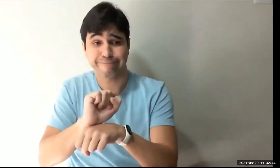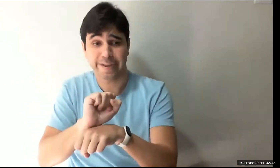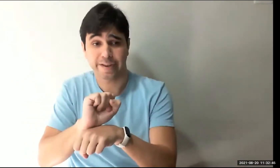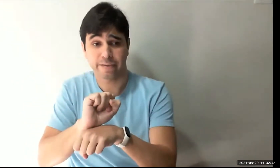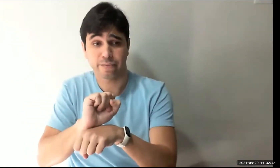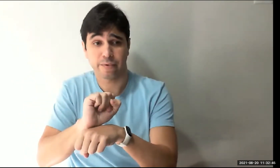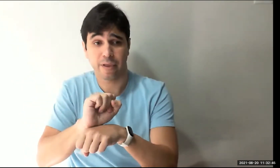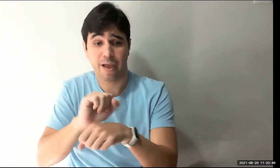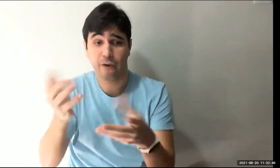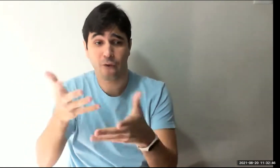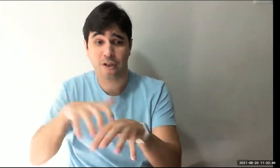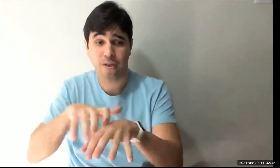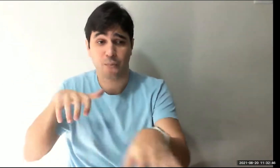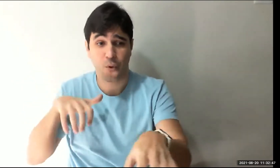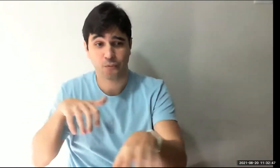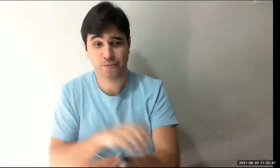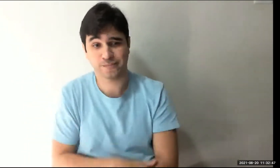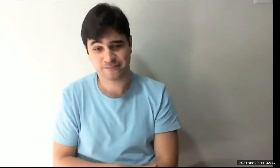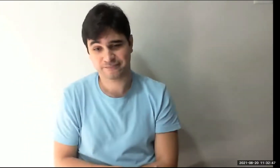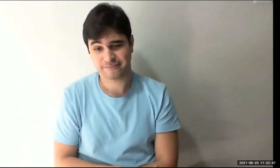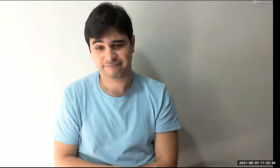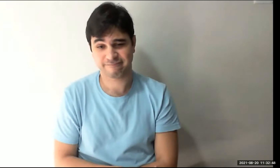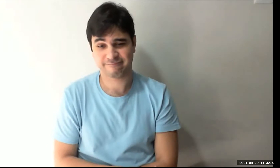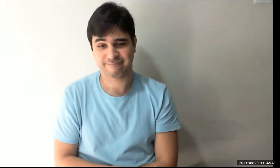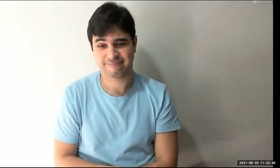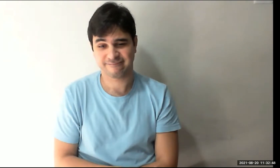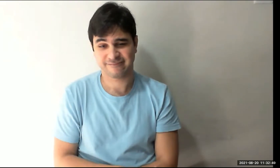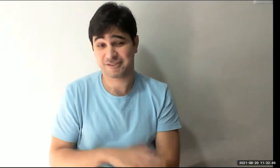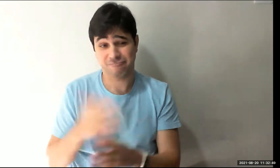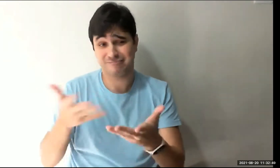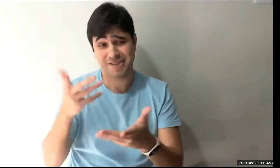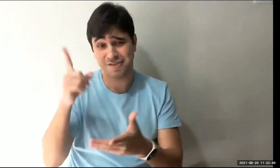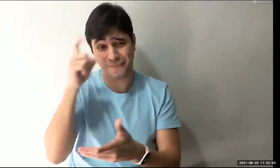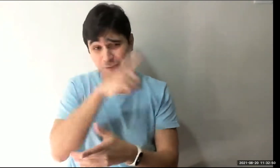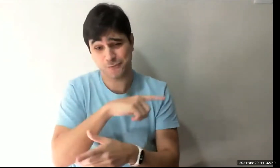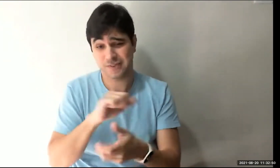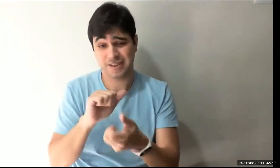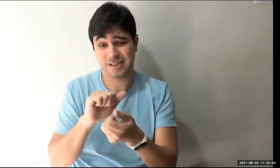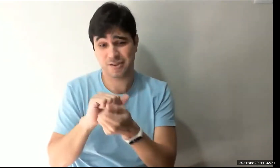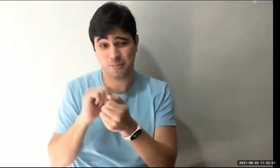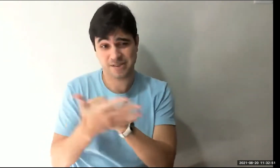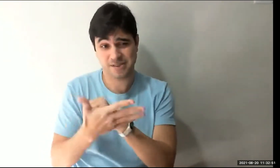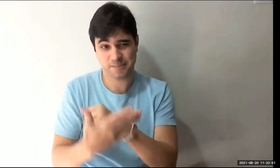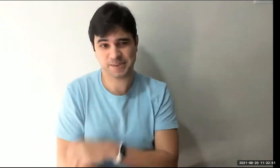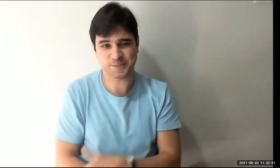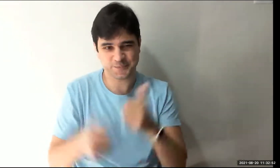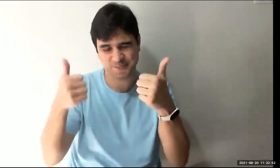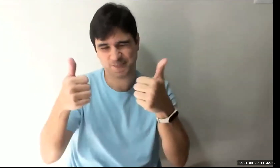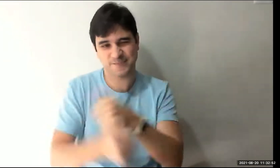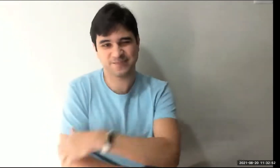pedido também alguns apoios e fico sempre aguardando por conta até, né, desse momento remoto que nós estamos vivendo. Então, é